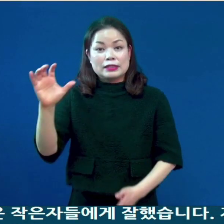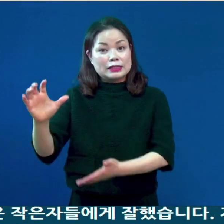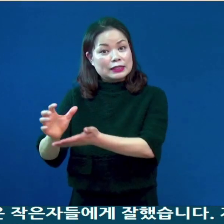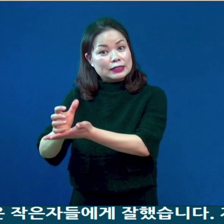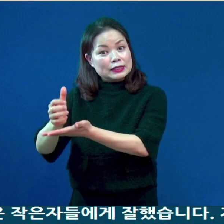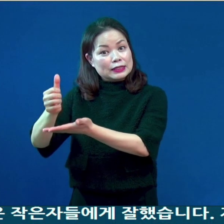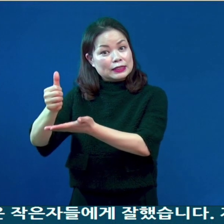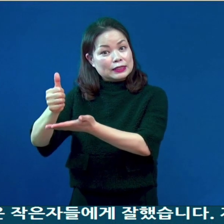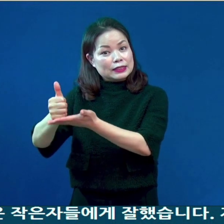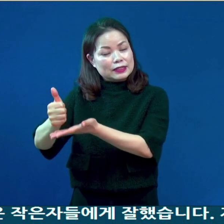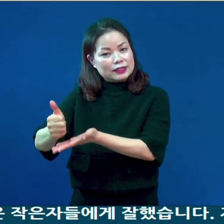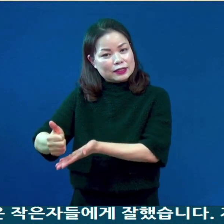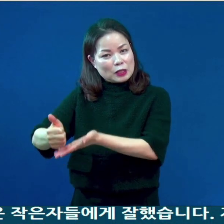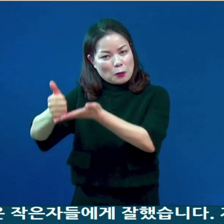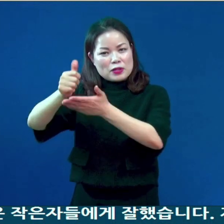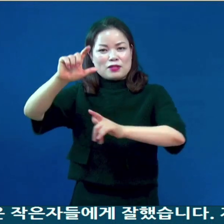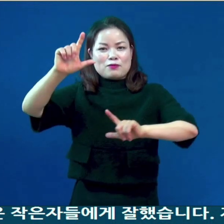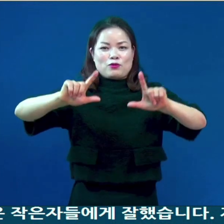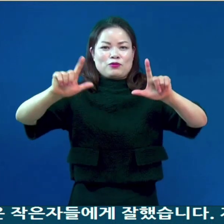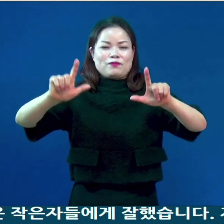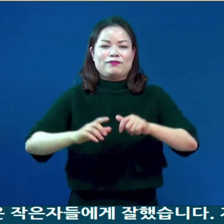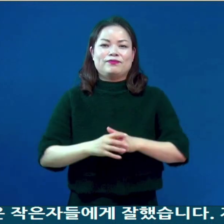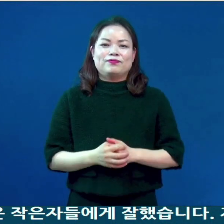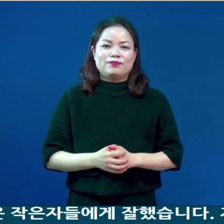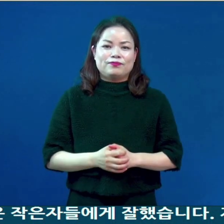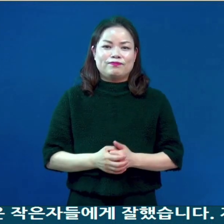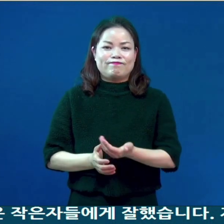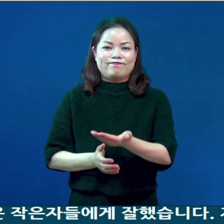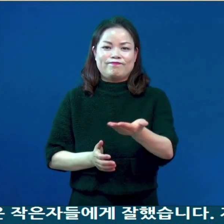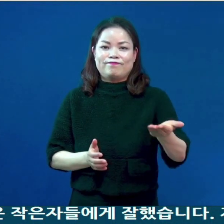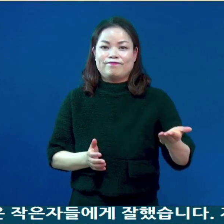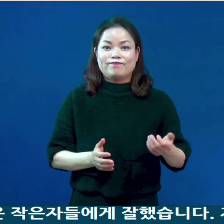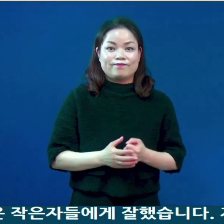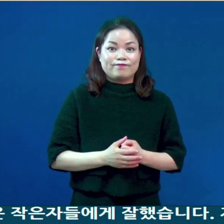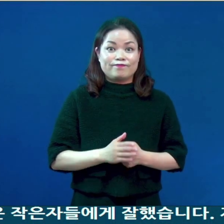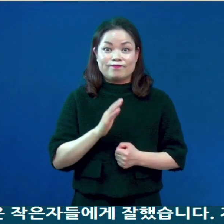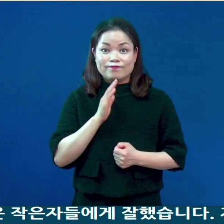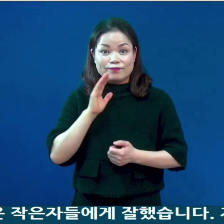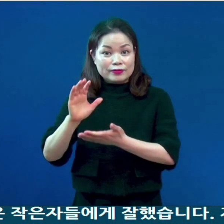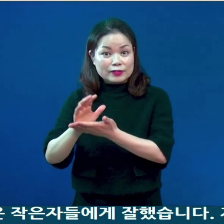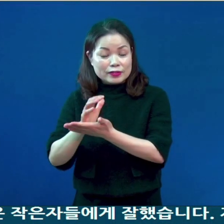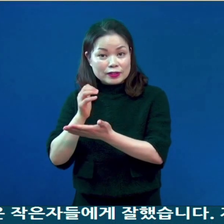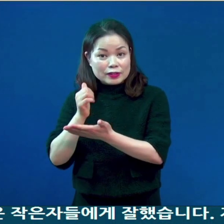그리스도를 섬기는 모습입니다. 여러분,